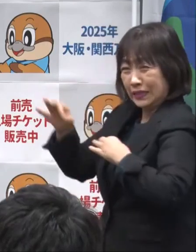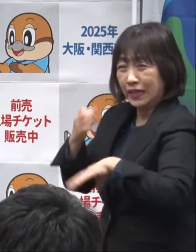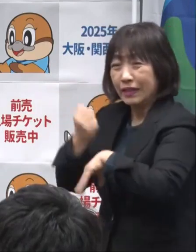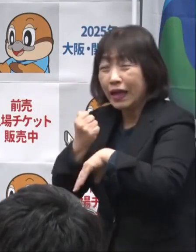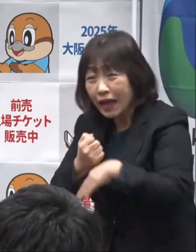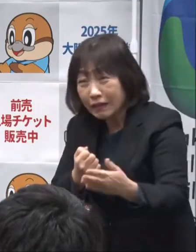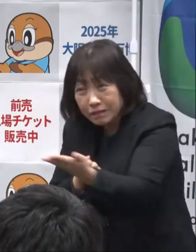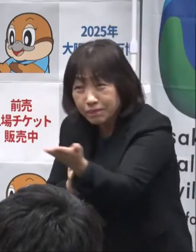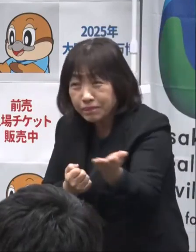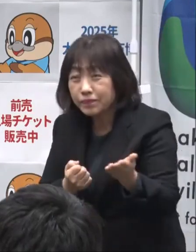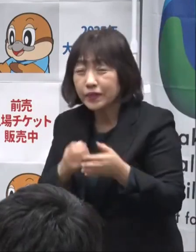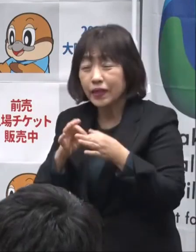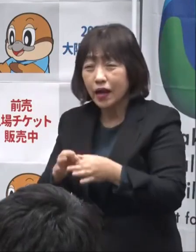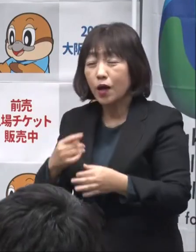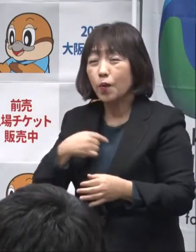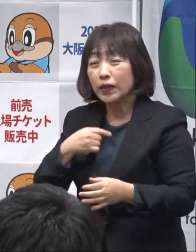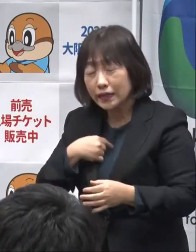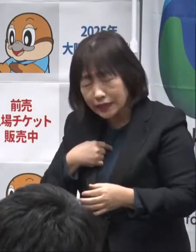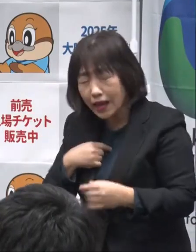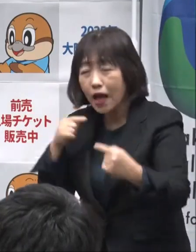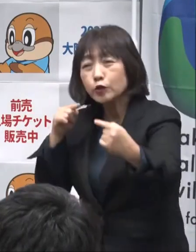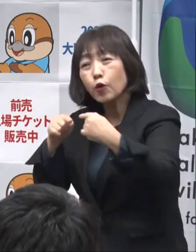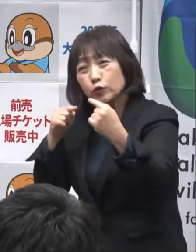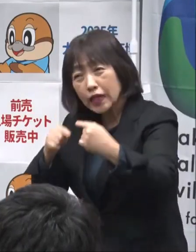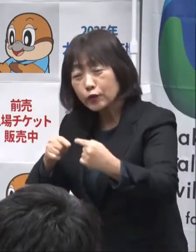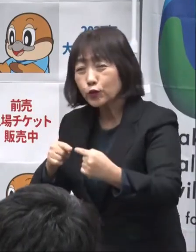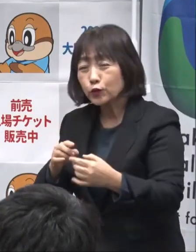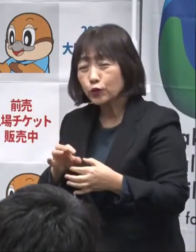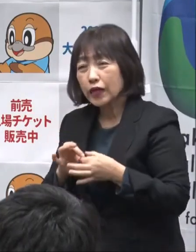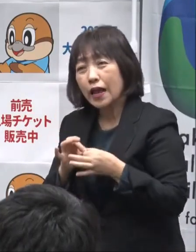あ、そういった意味では私自身から直接なんか